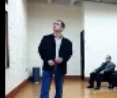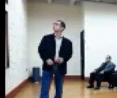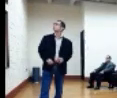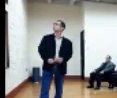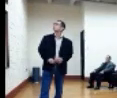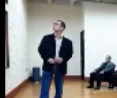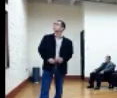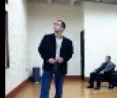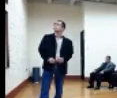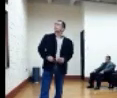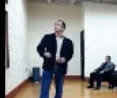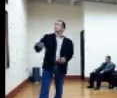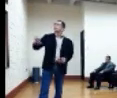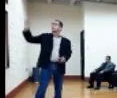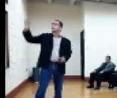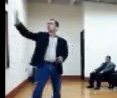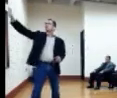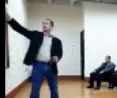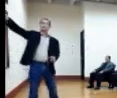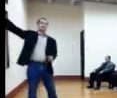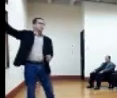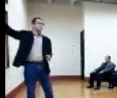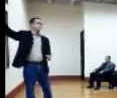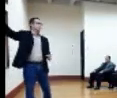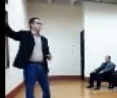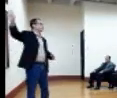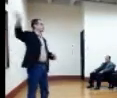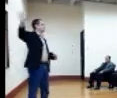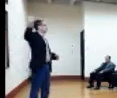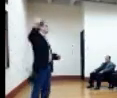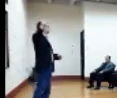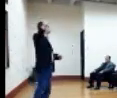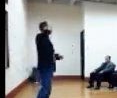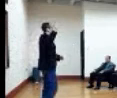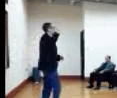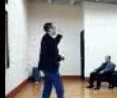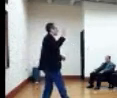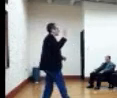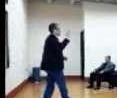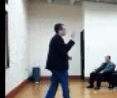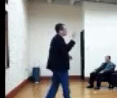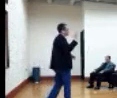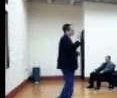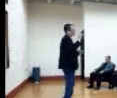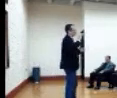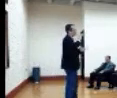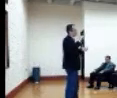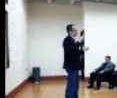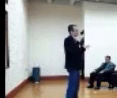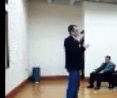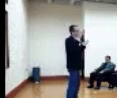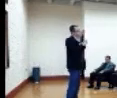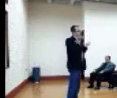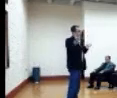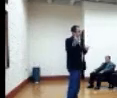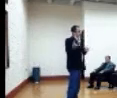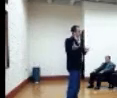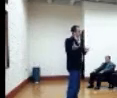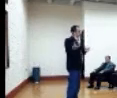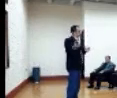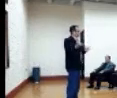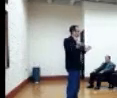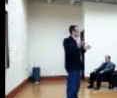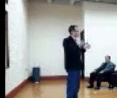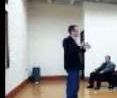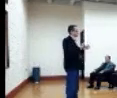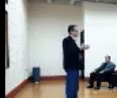este, pero insisto en el mérito que debo dar a todas las personas que hicieron posible esto, pero particularmente a Katia Pinto, que